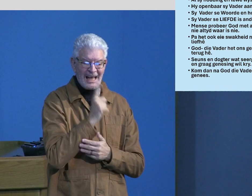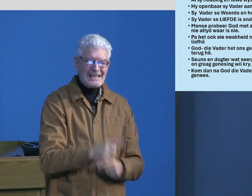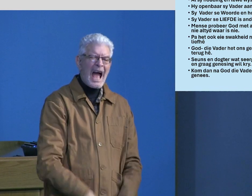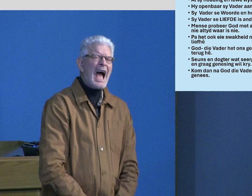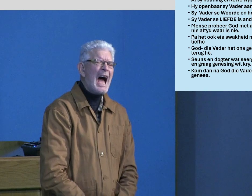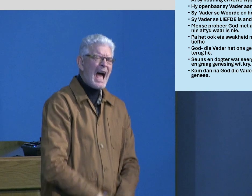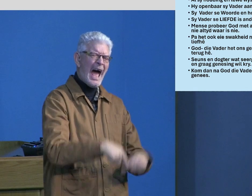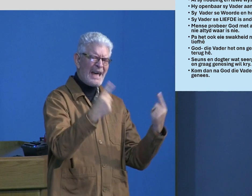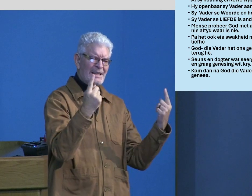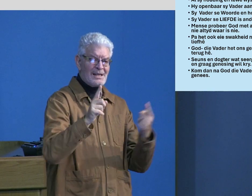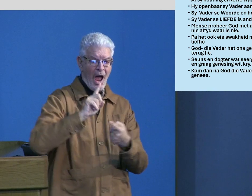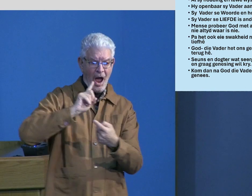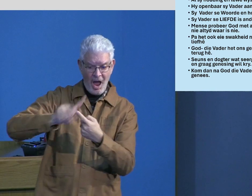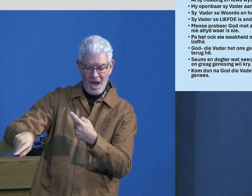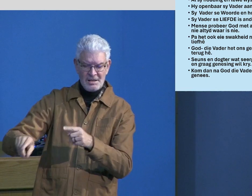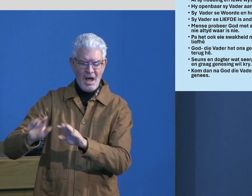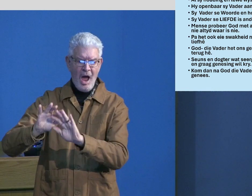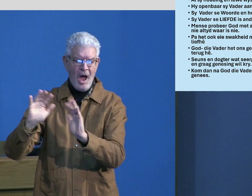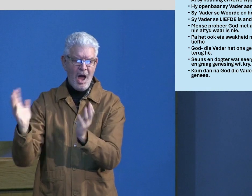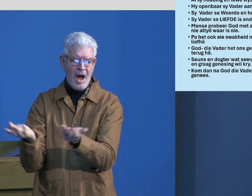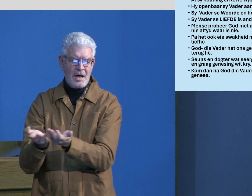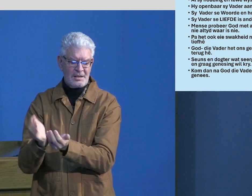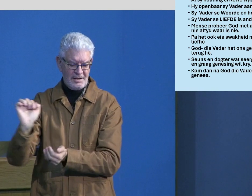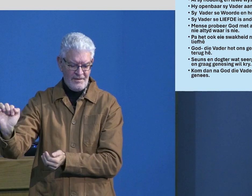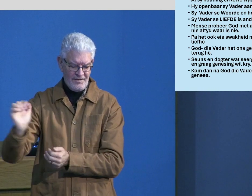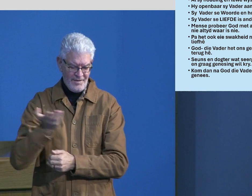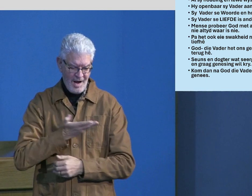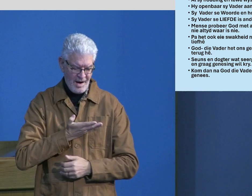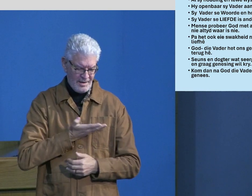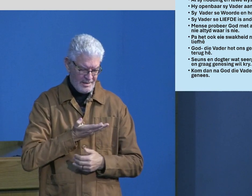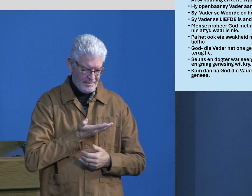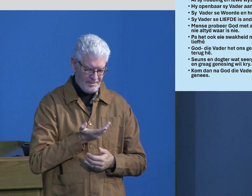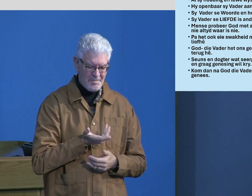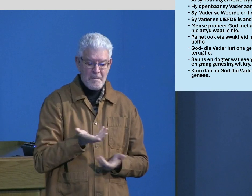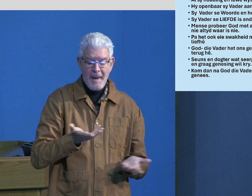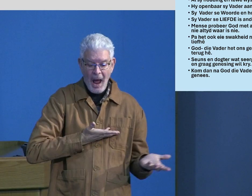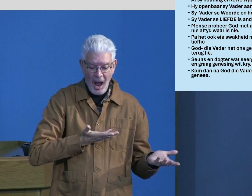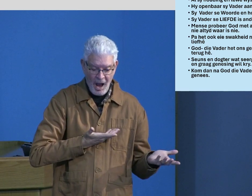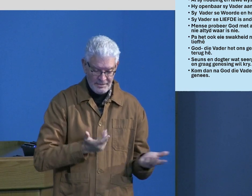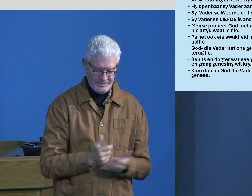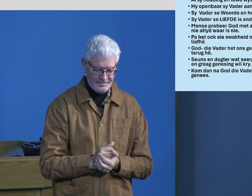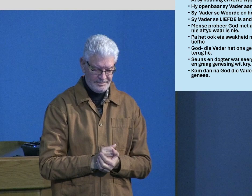Sy liefde is anders as ons aardse Vader se.